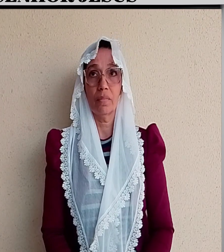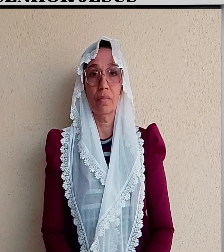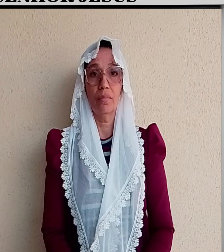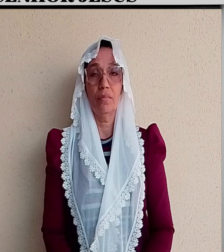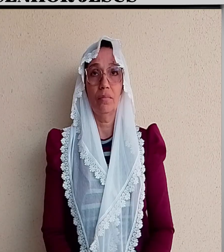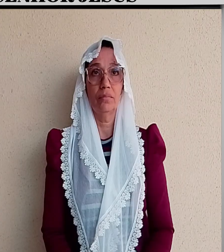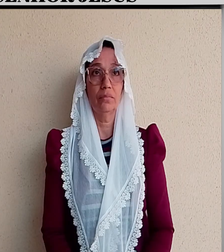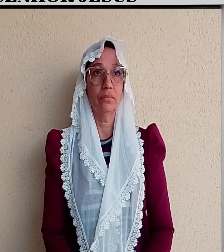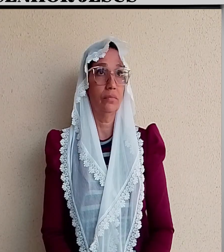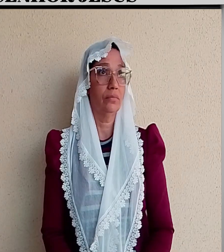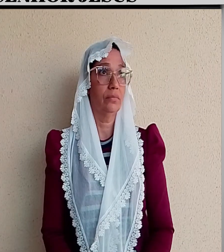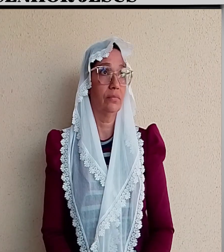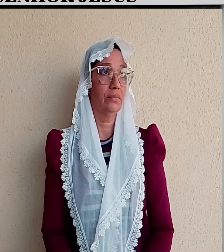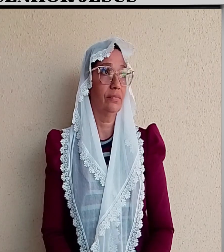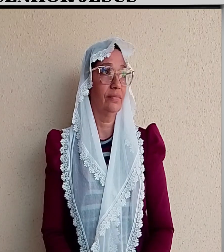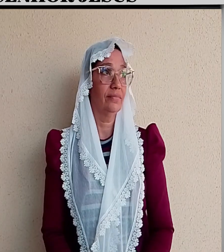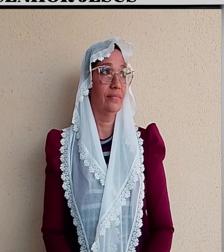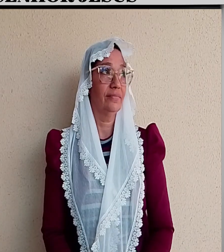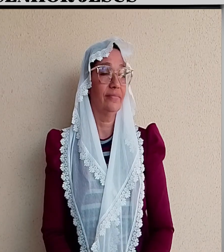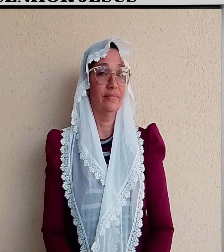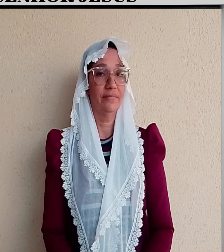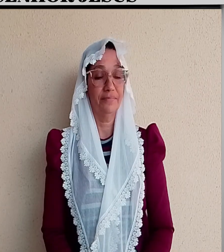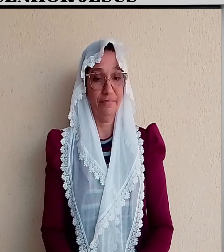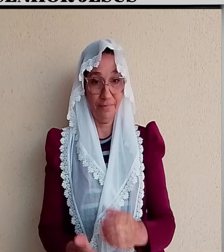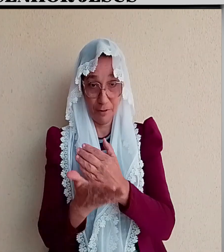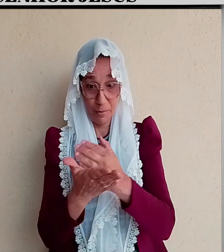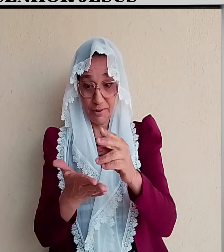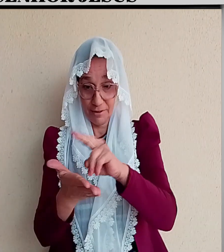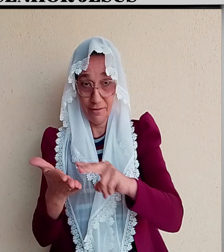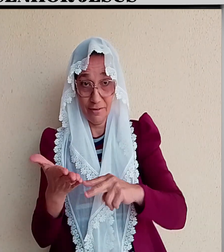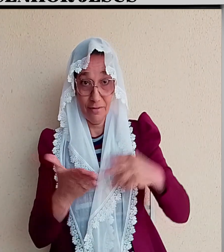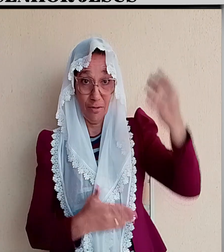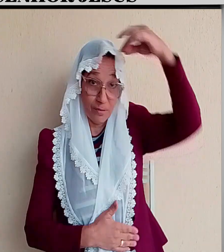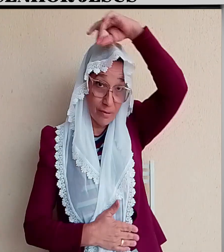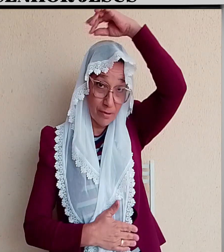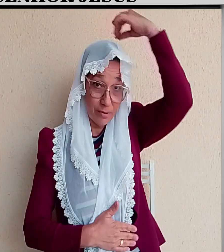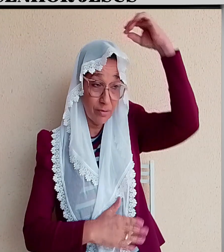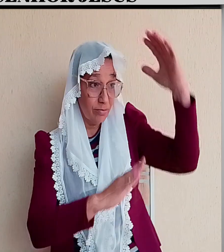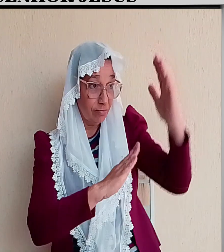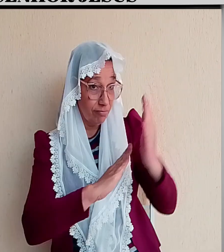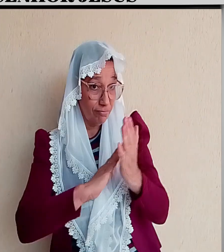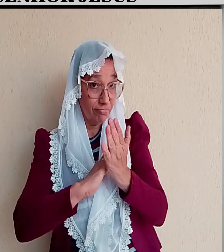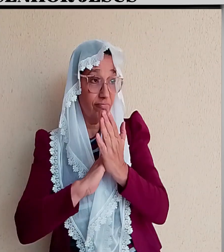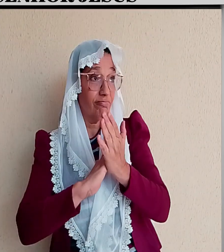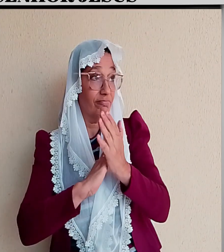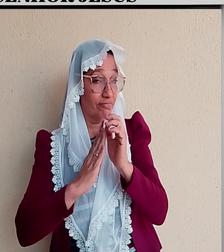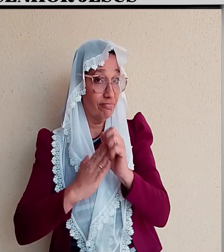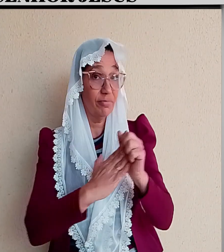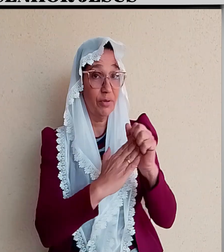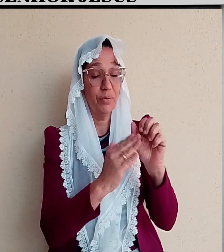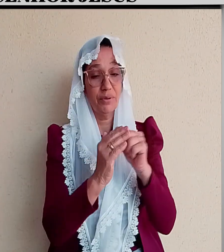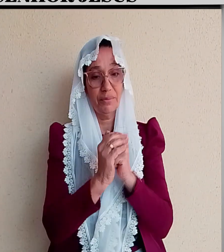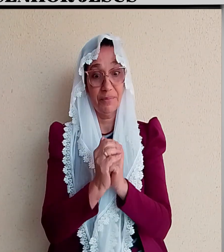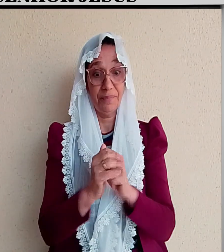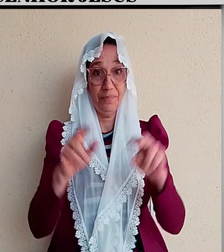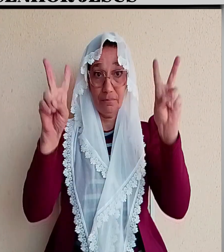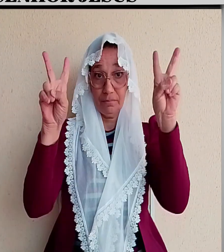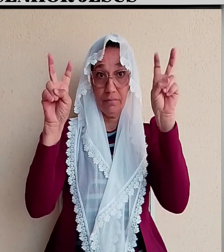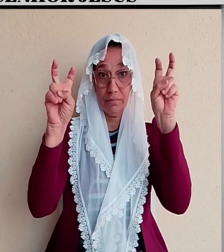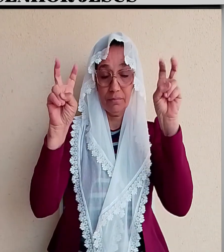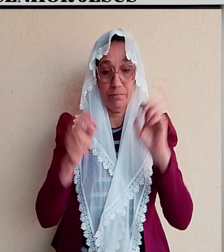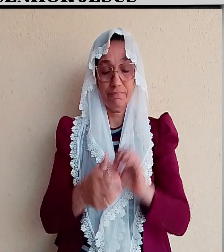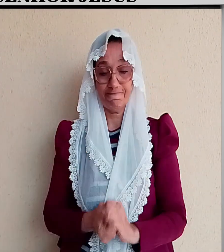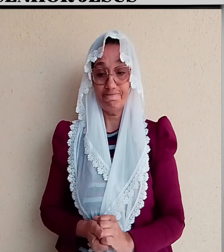Se todos acharam, irmãos, faremos a leitura com a ajuda de Deus e a guia do Espírito Santo. Amém. O